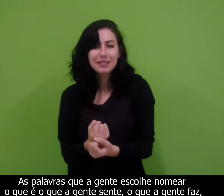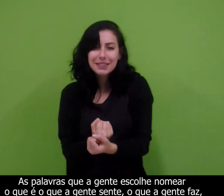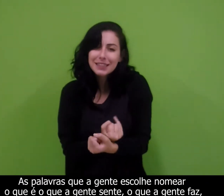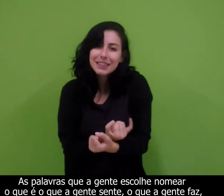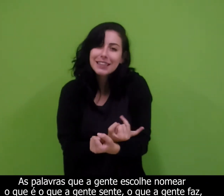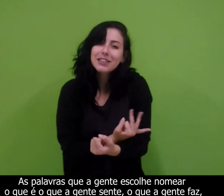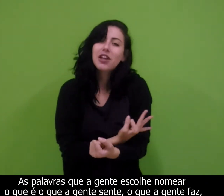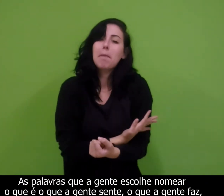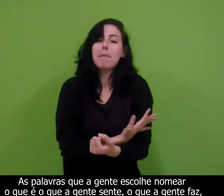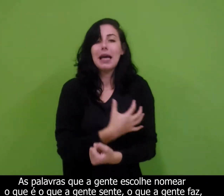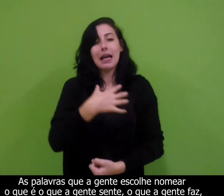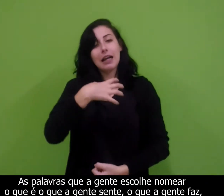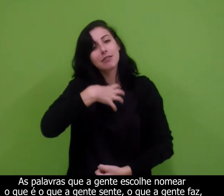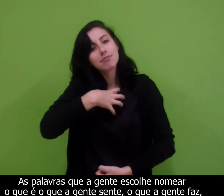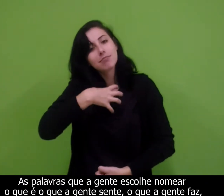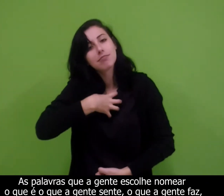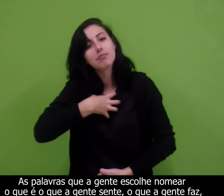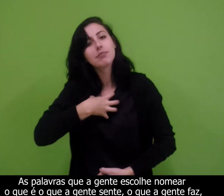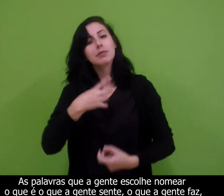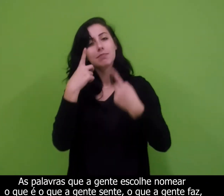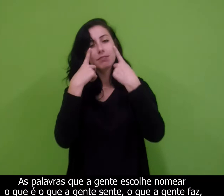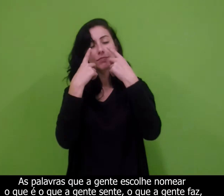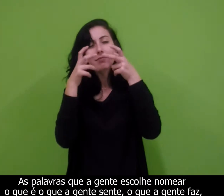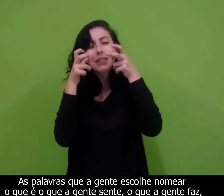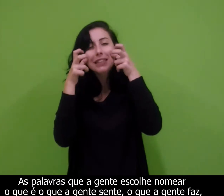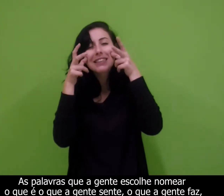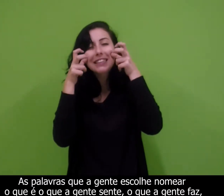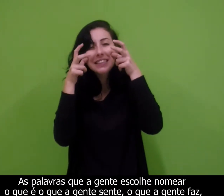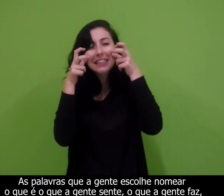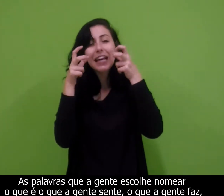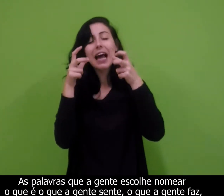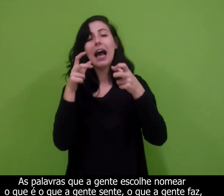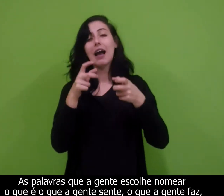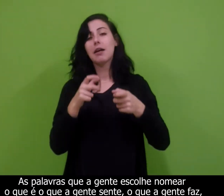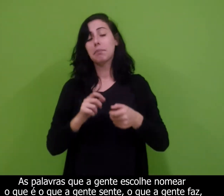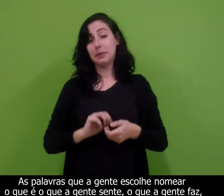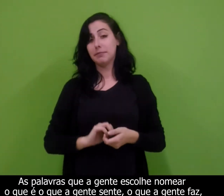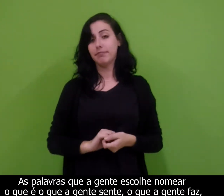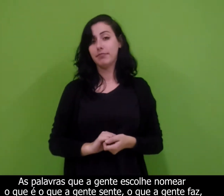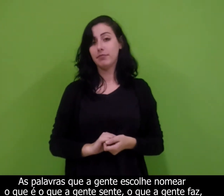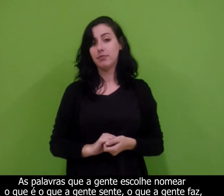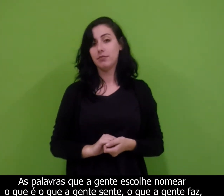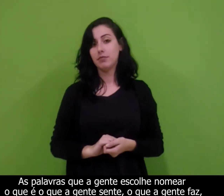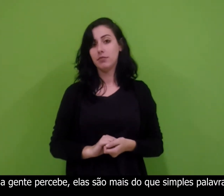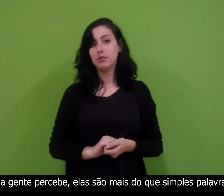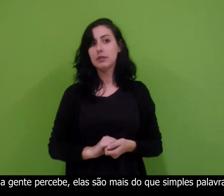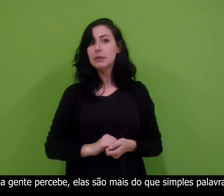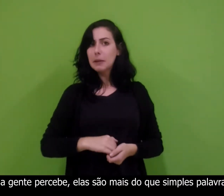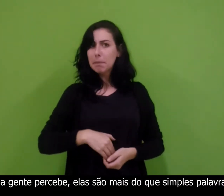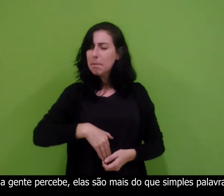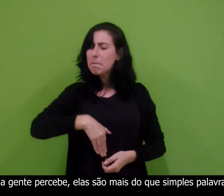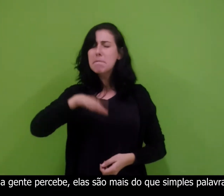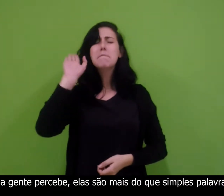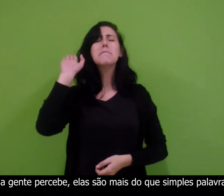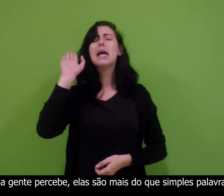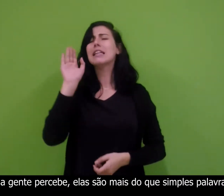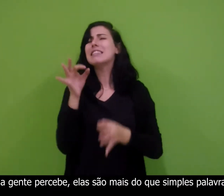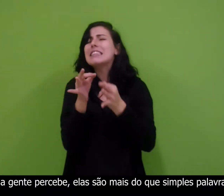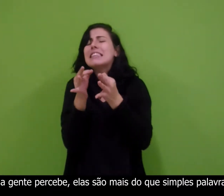as palavras com que a gente escolhe nomear o que a gente é, o que a gente sente, o que a gente faz, o que a gente percebe, elas são